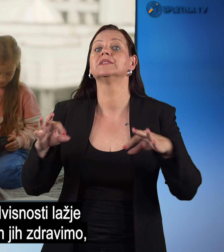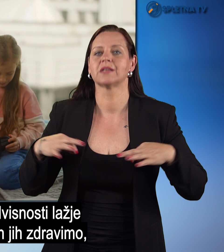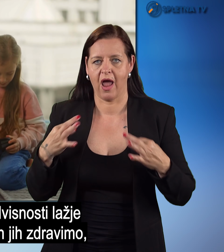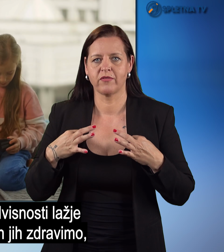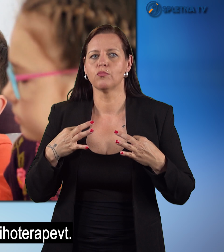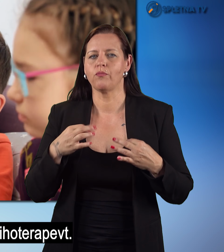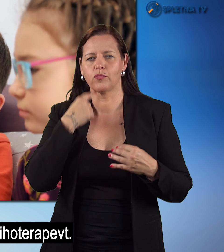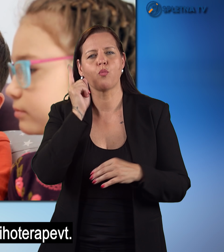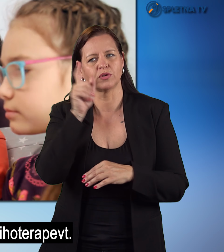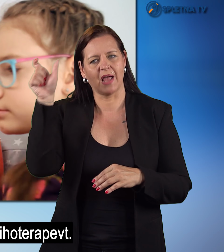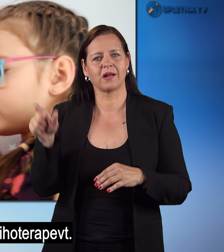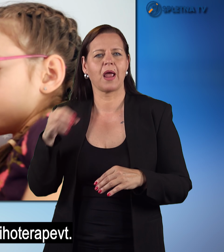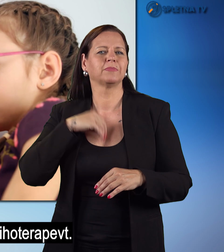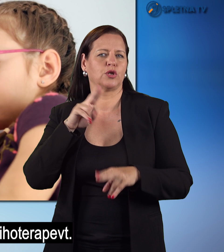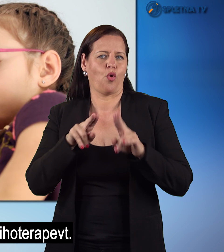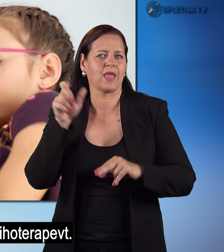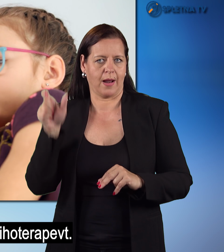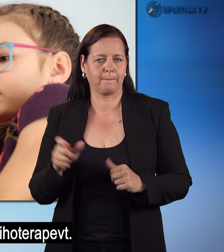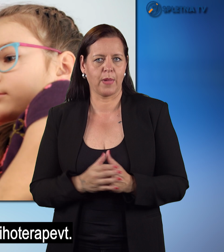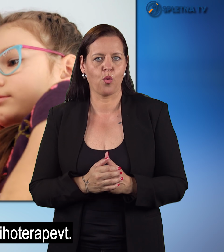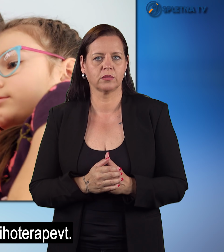zdravimo, opozarja psihoterapevt.